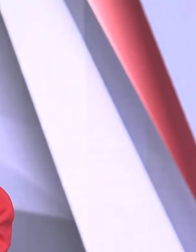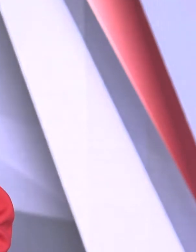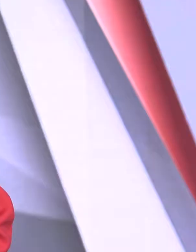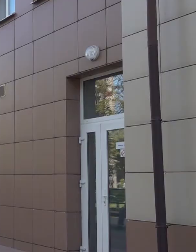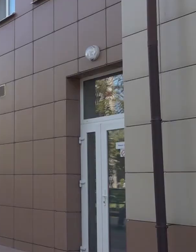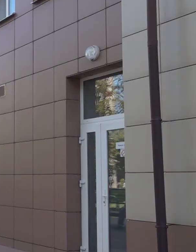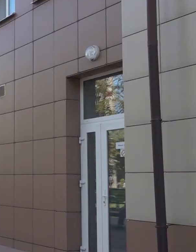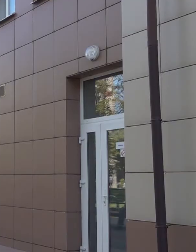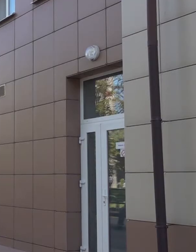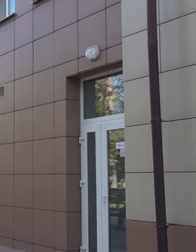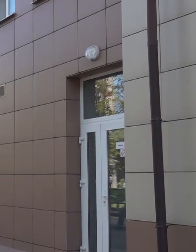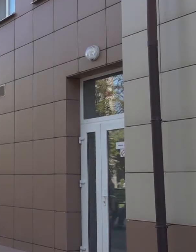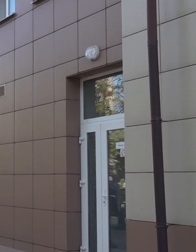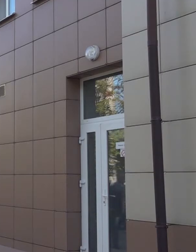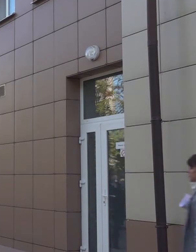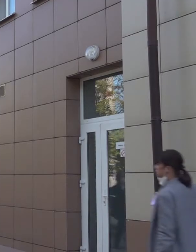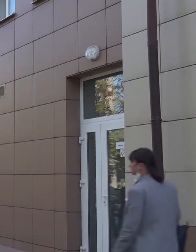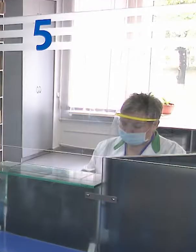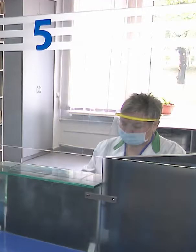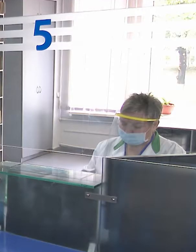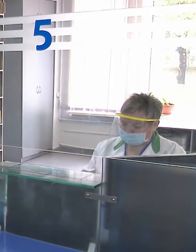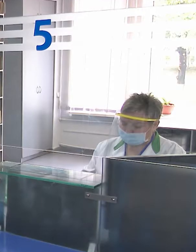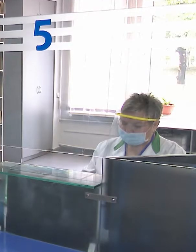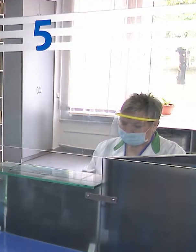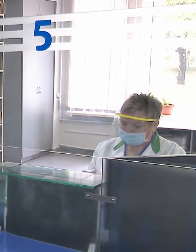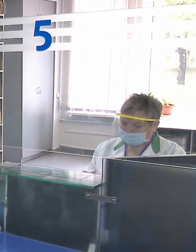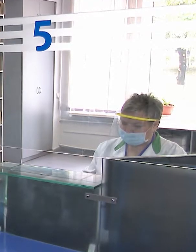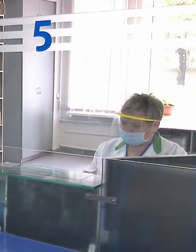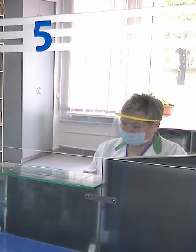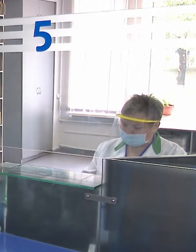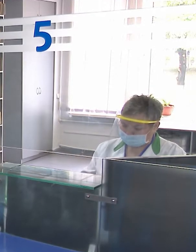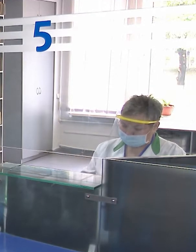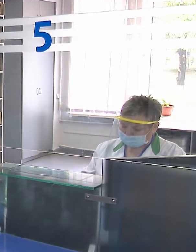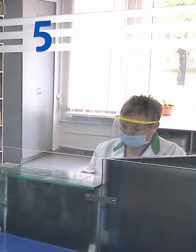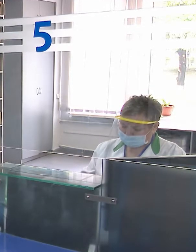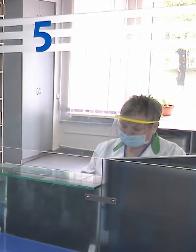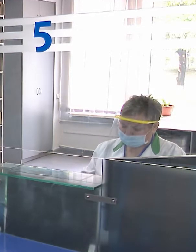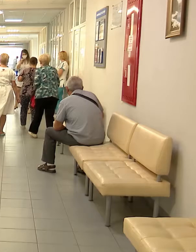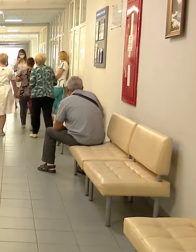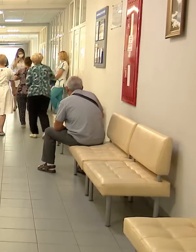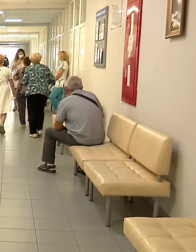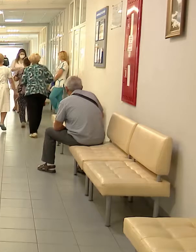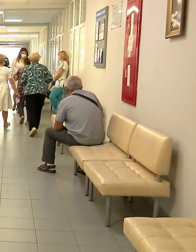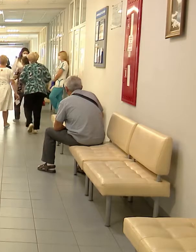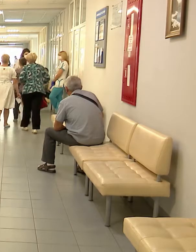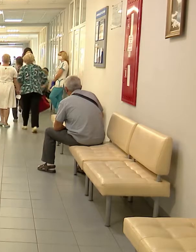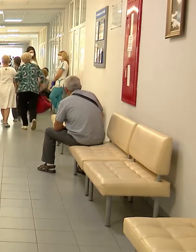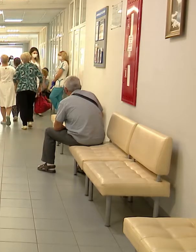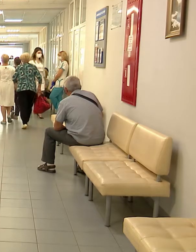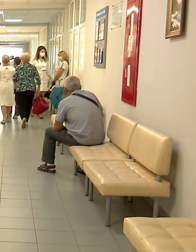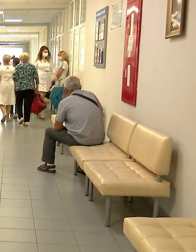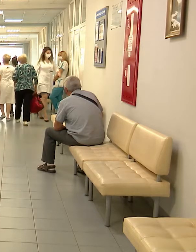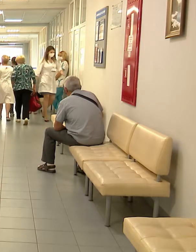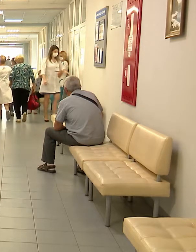та жовтні. Про це повідомила прес-служба Кабінету міністрів. В уряді розповіли, що лікарні отримують більше на